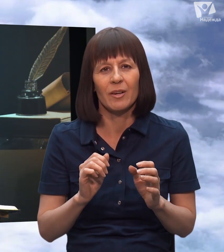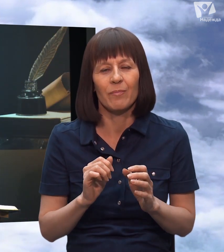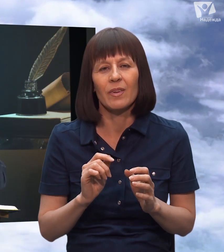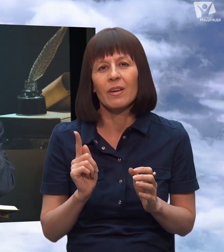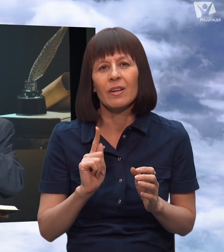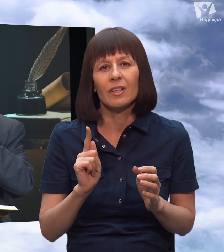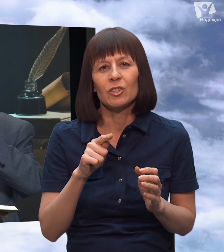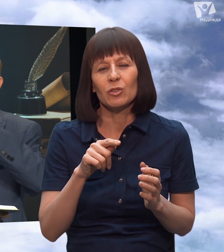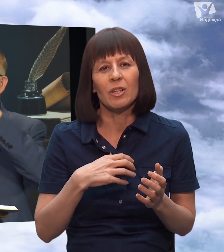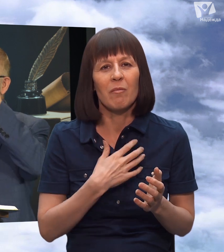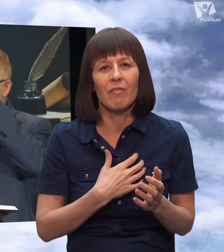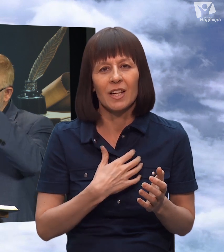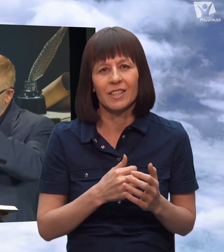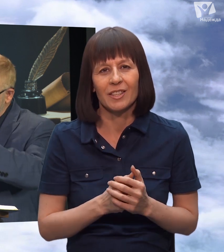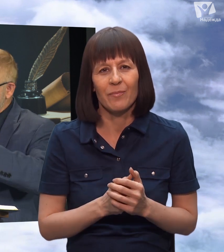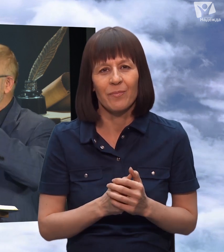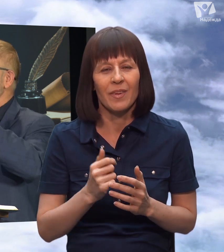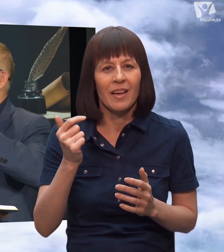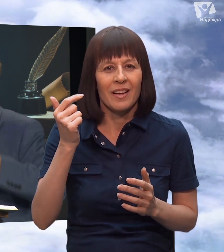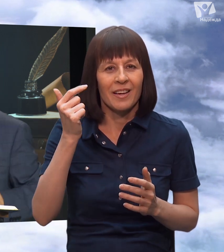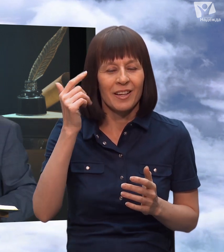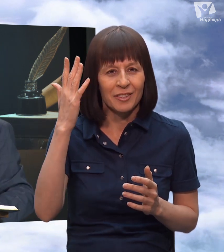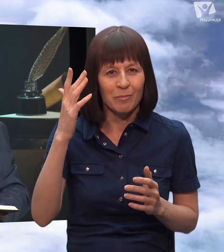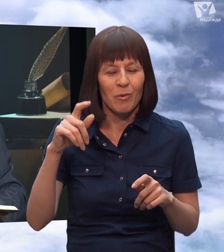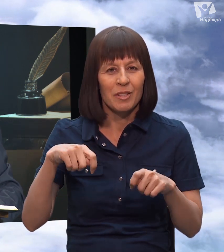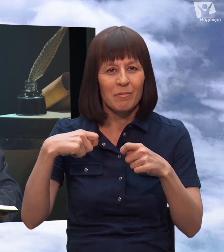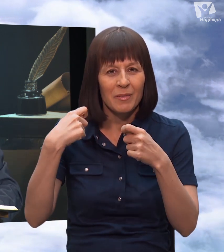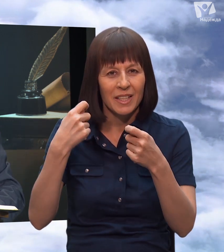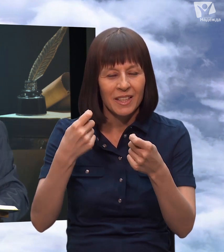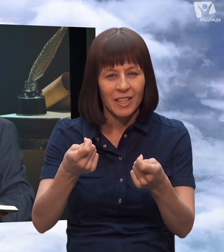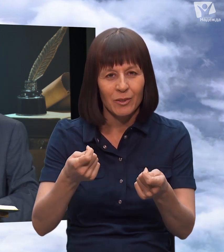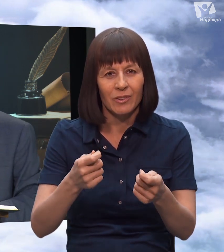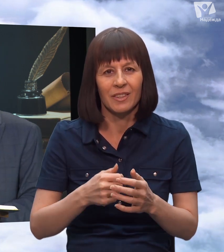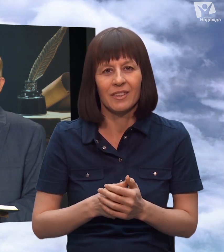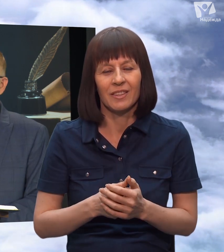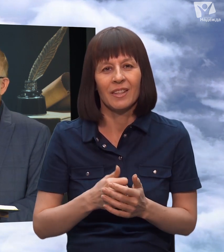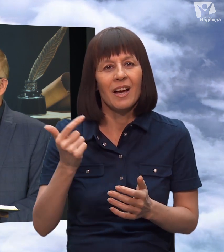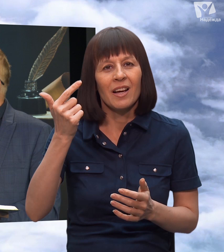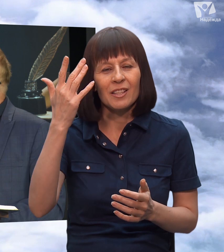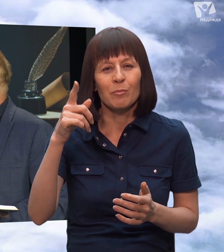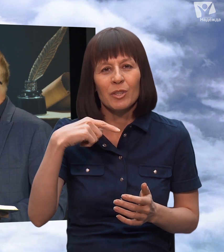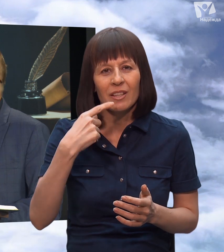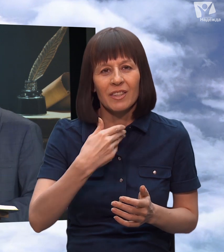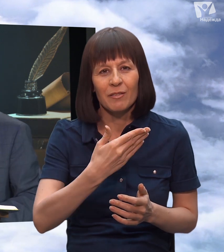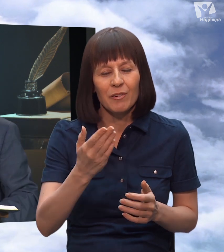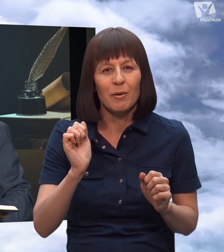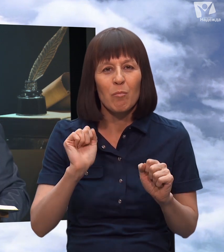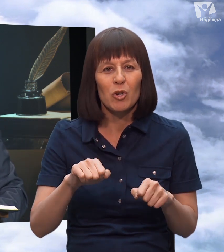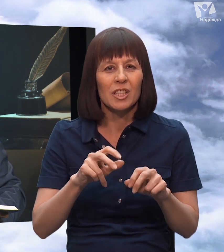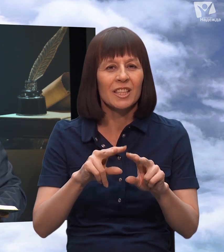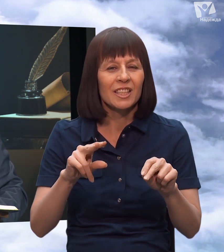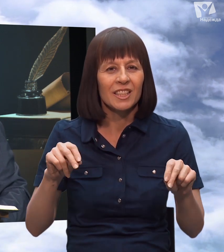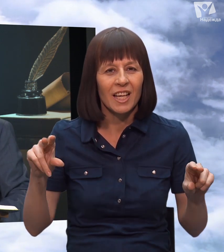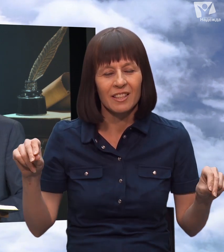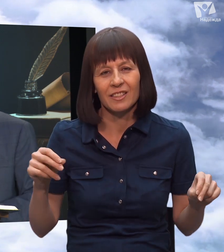господь передал напомнил закон и сказал что вы можете быть счастливыми